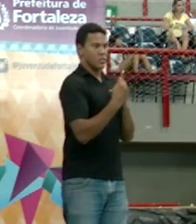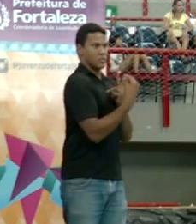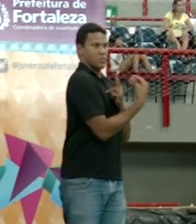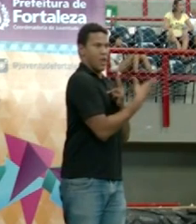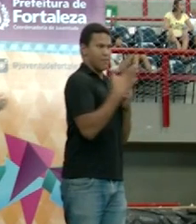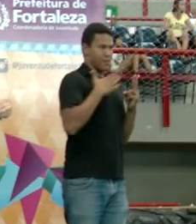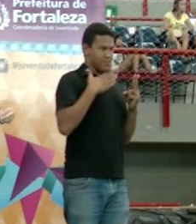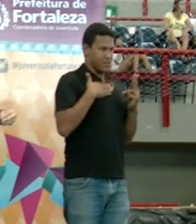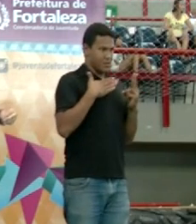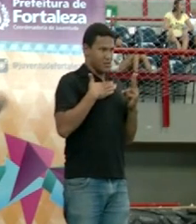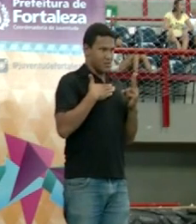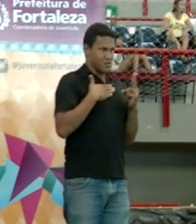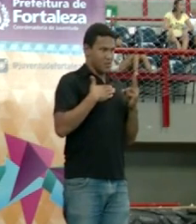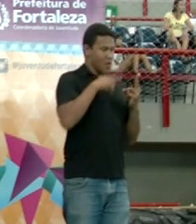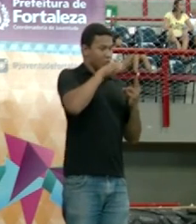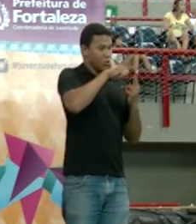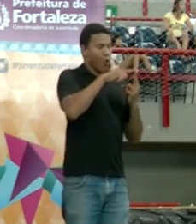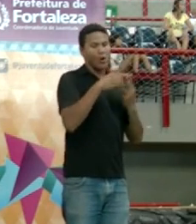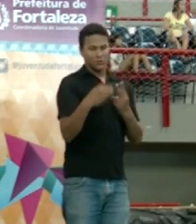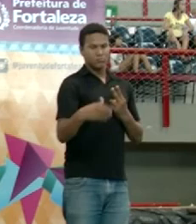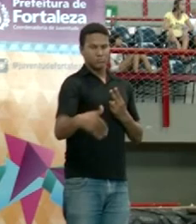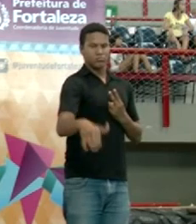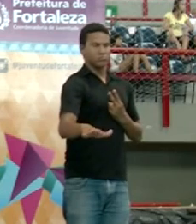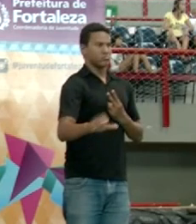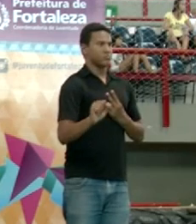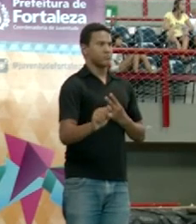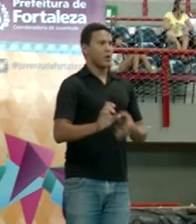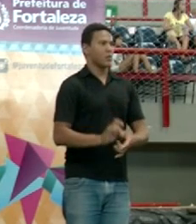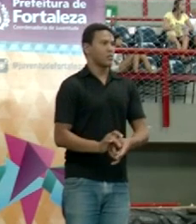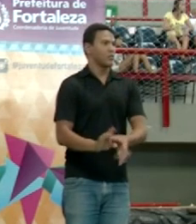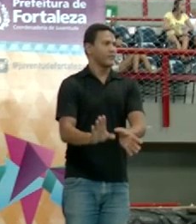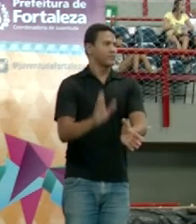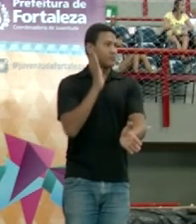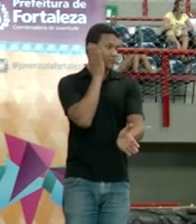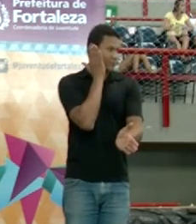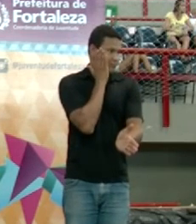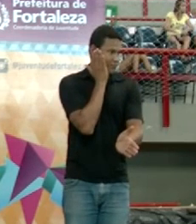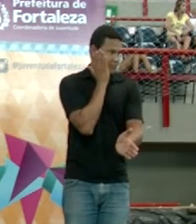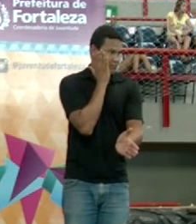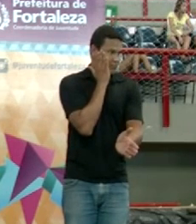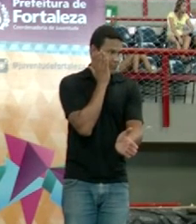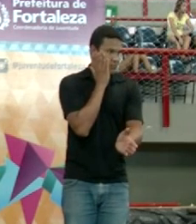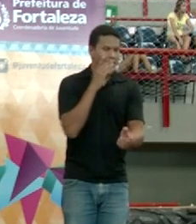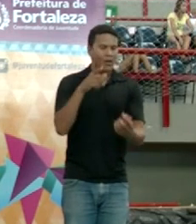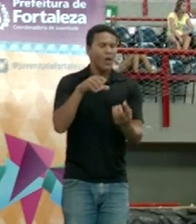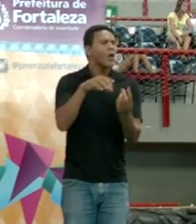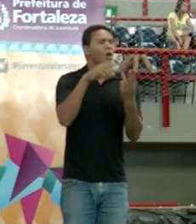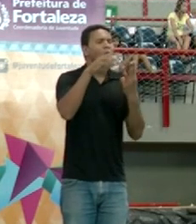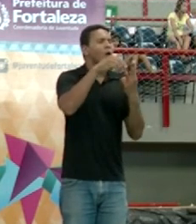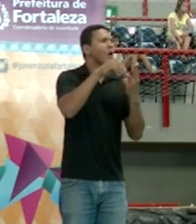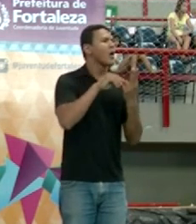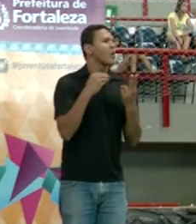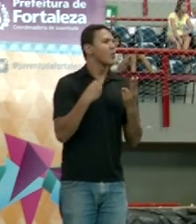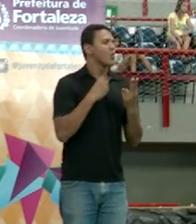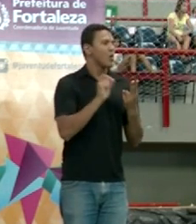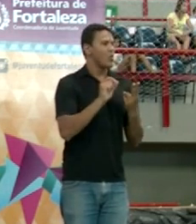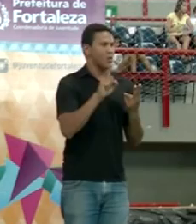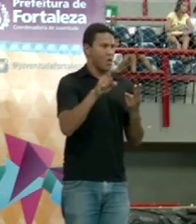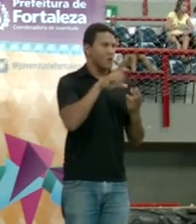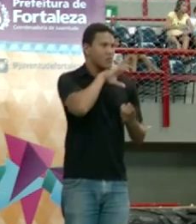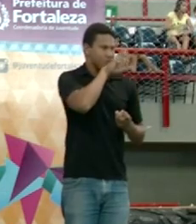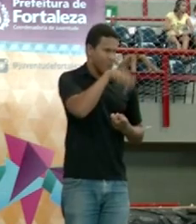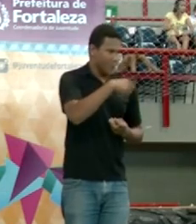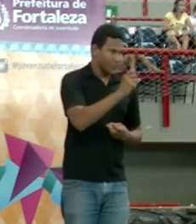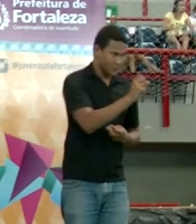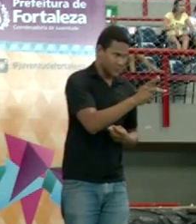É um sistema de produção onde você fica com parte do que produz, tá? Depois você paga a corveia. A